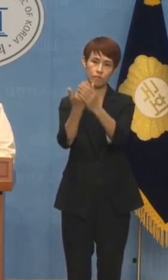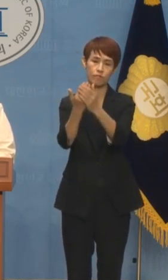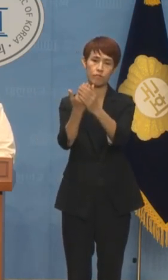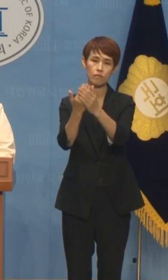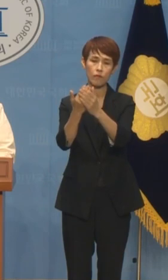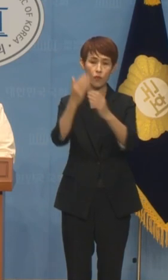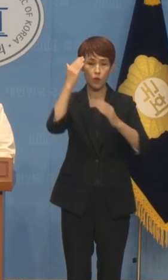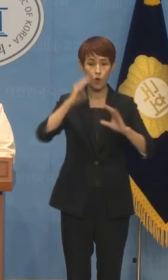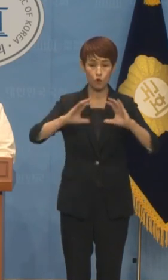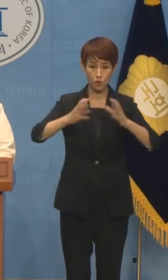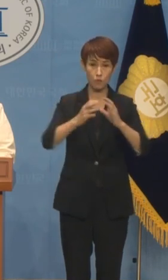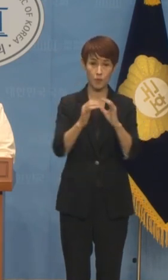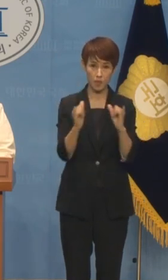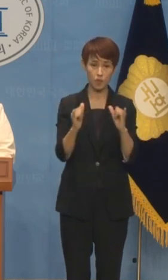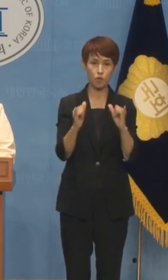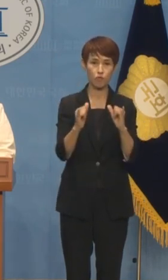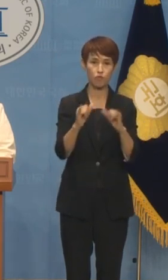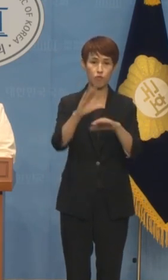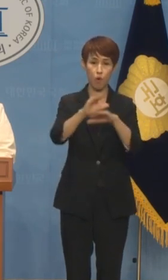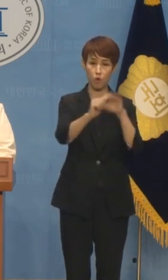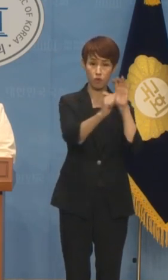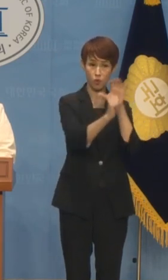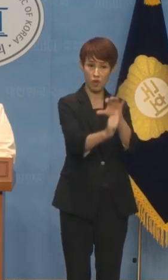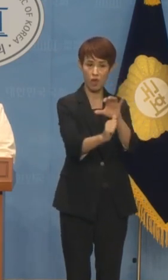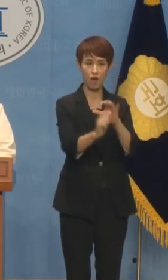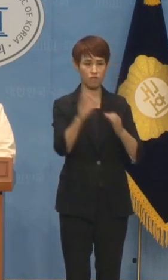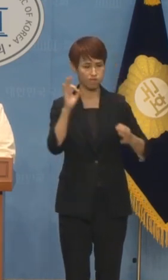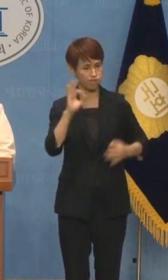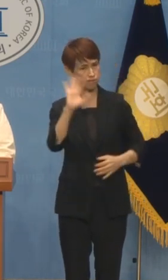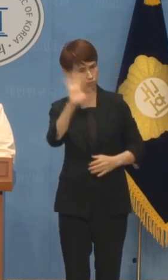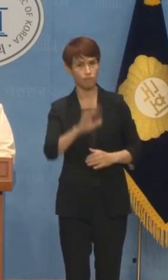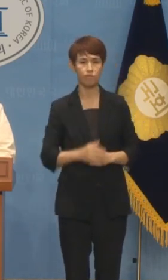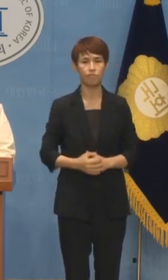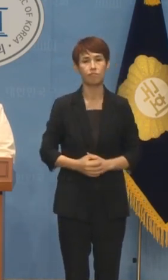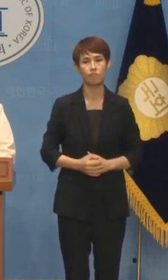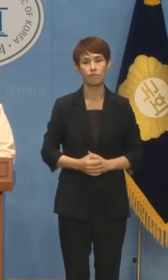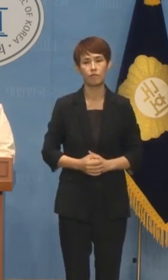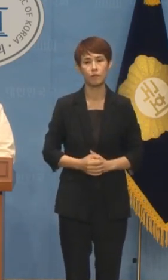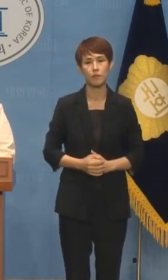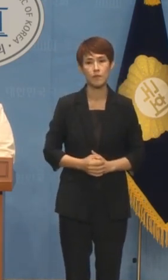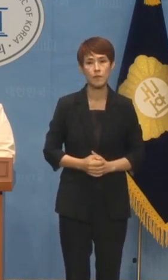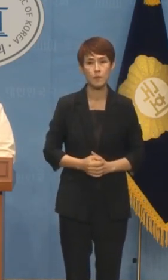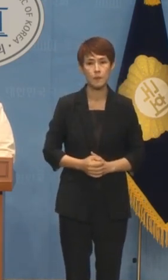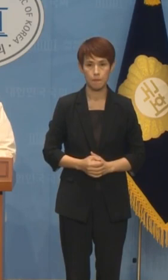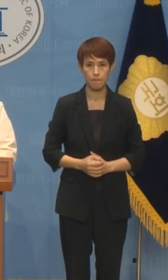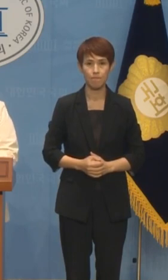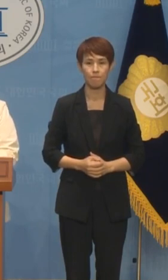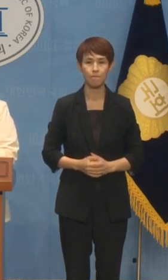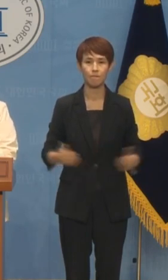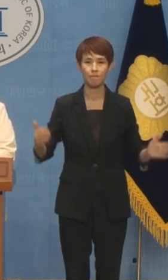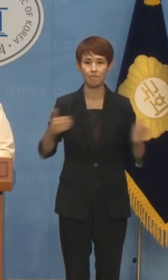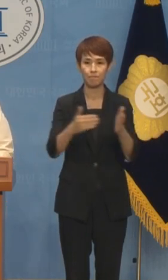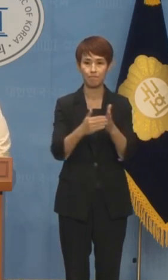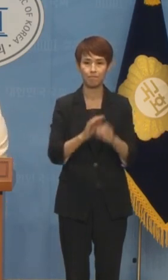우리 국민 또한 언론 통제를 가만 두고 보지 않을 것입니다. 이상입니다.